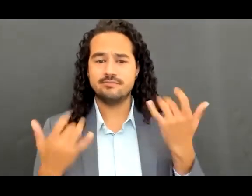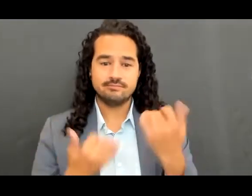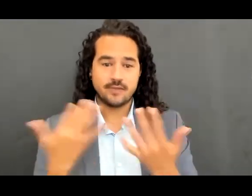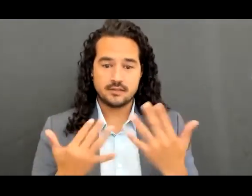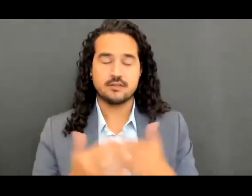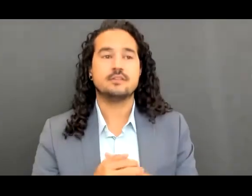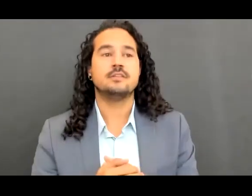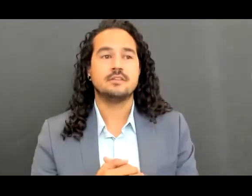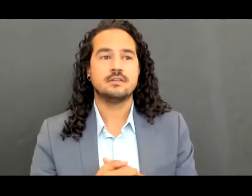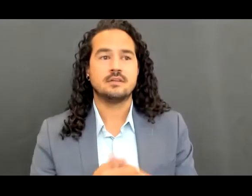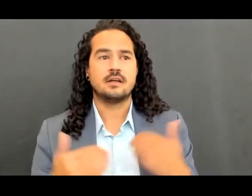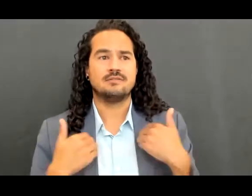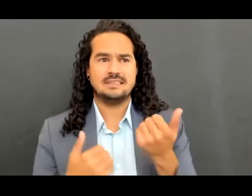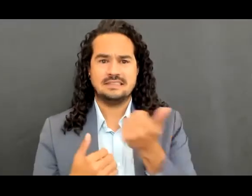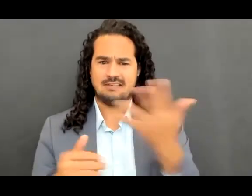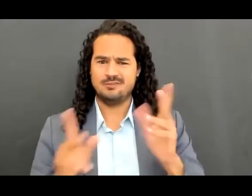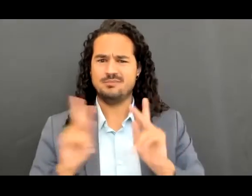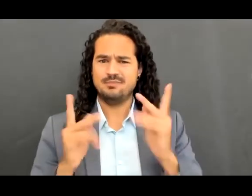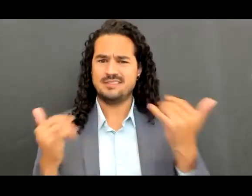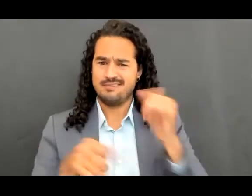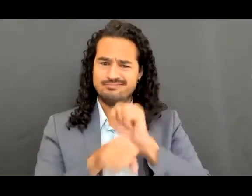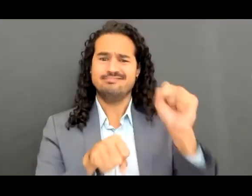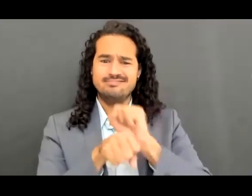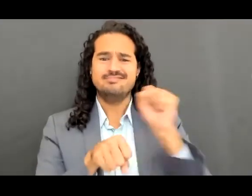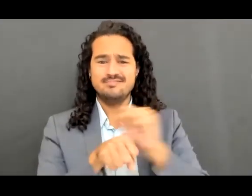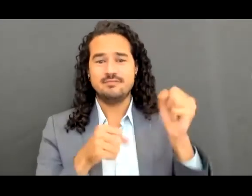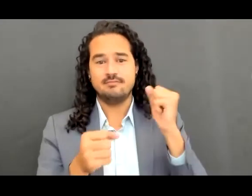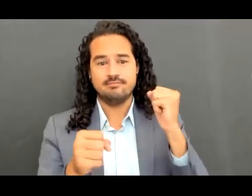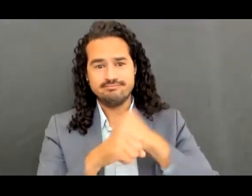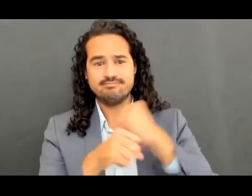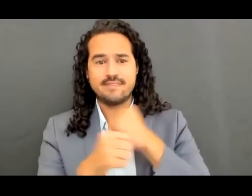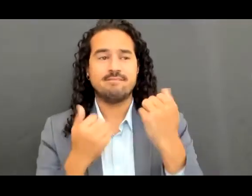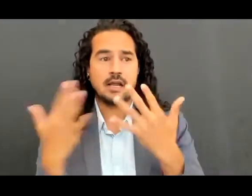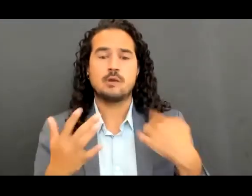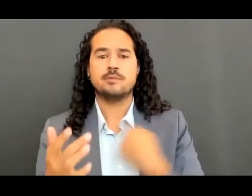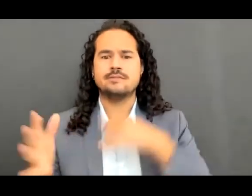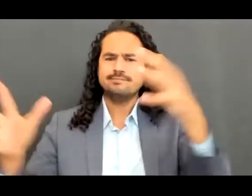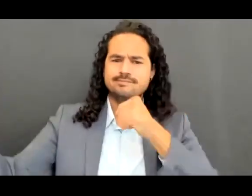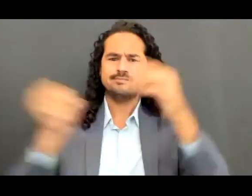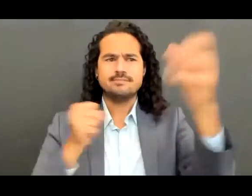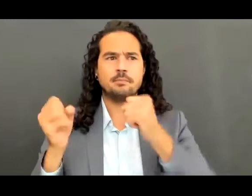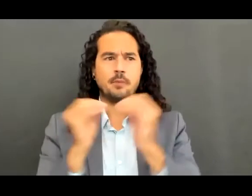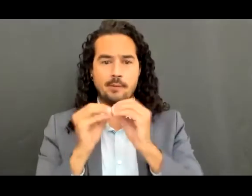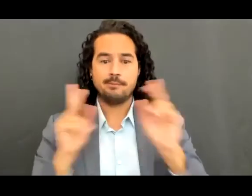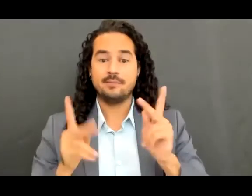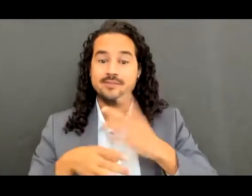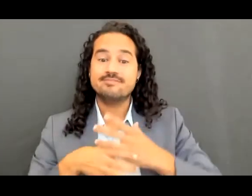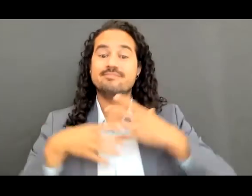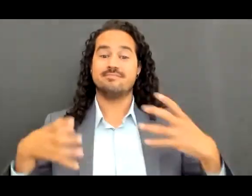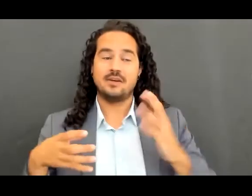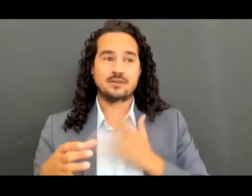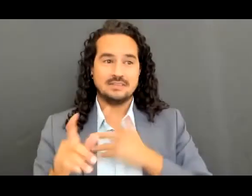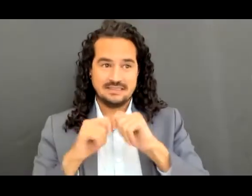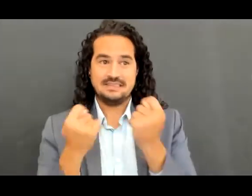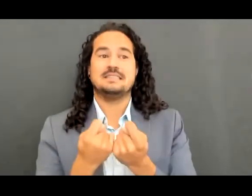hoy. Hemos tenido mucha gente en la línea. Hemos estado recibiendo recursos ayer y nos dieron